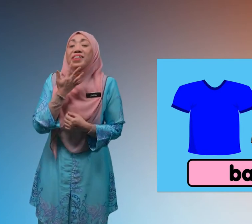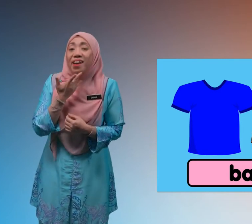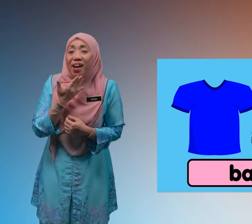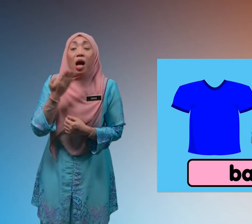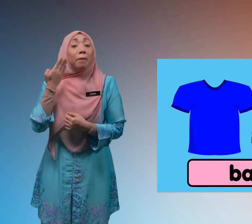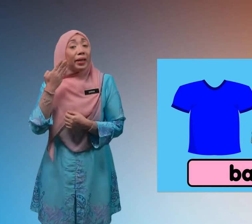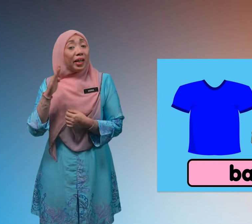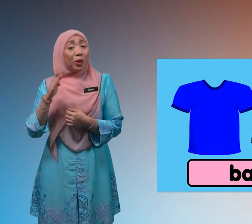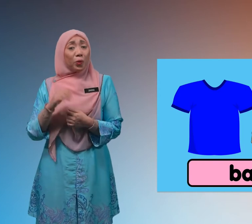Warna biru.